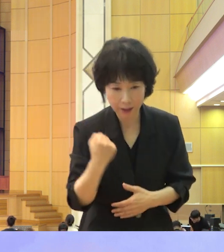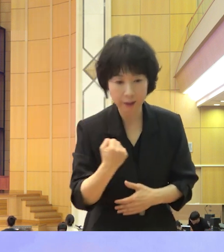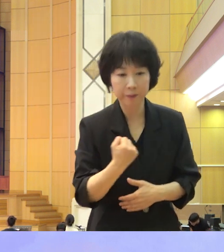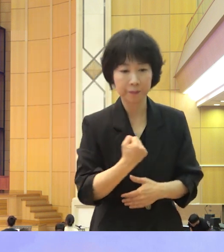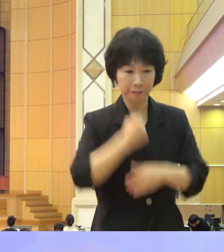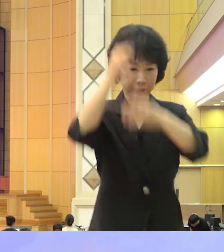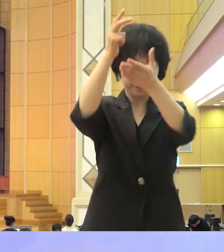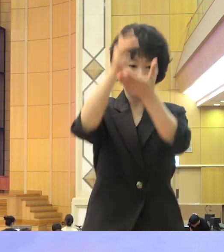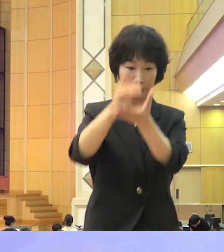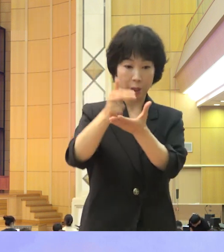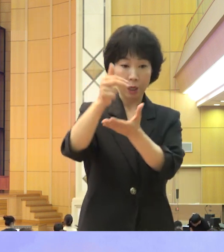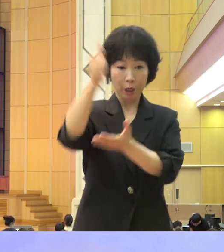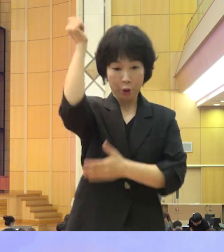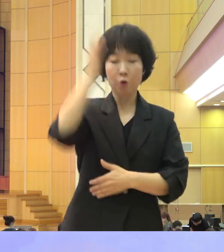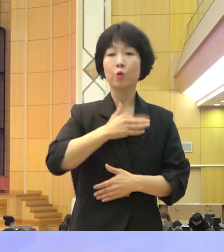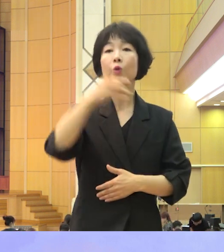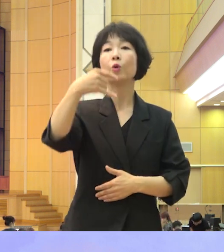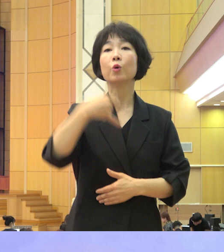영생합니다.